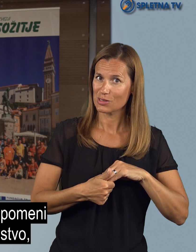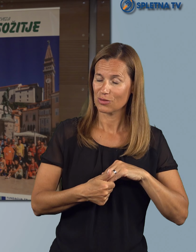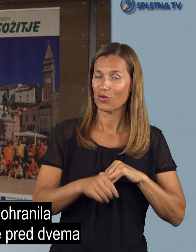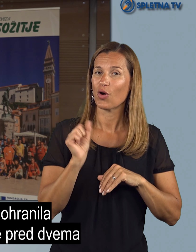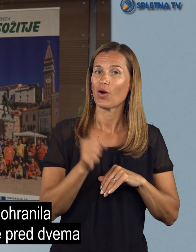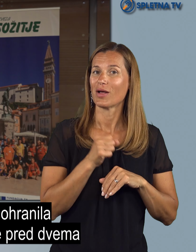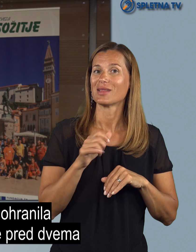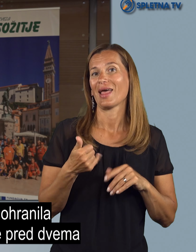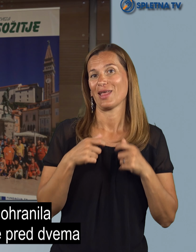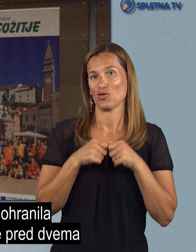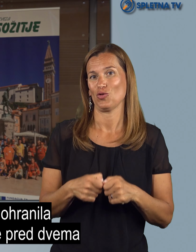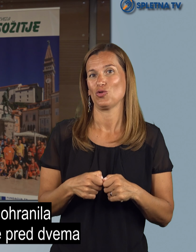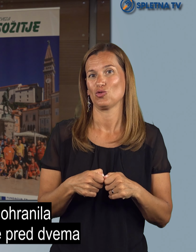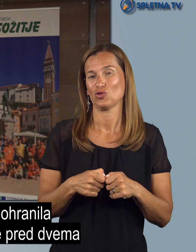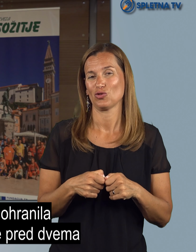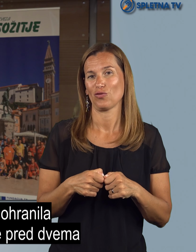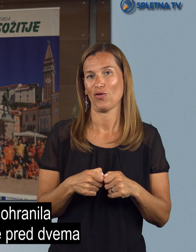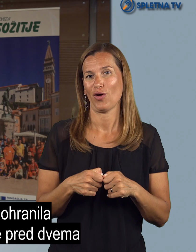zadovoljstvo, da